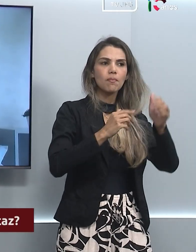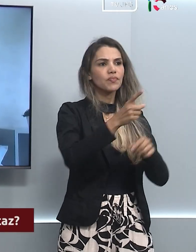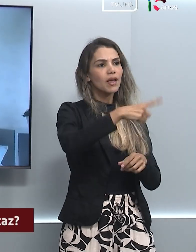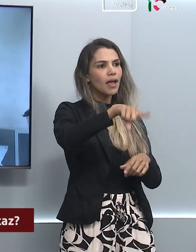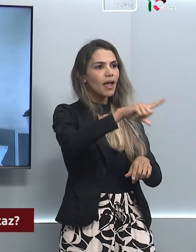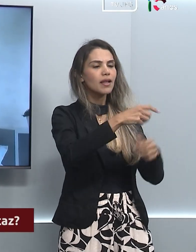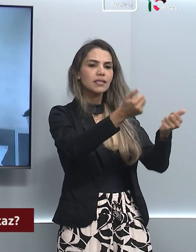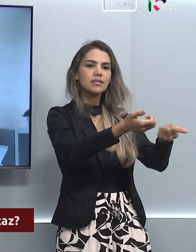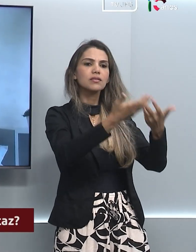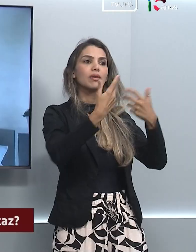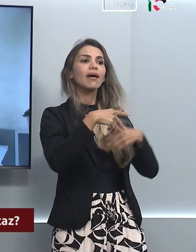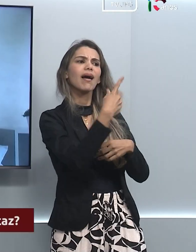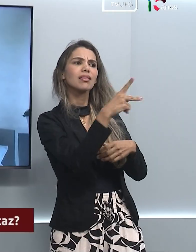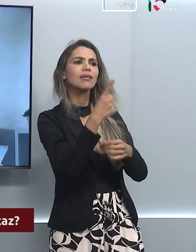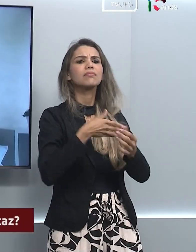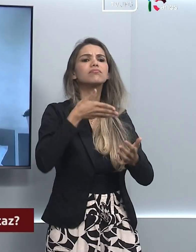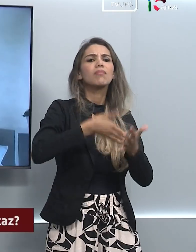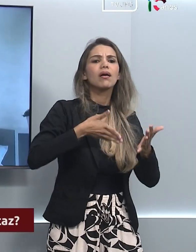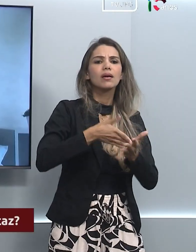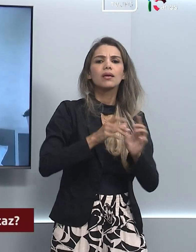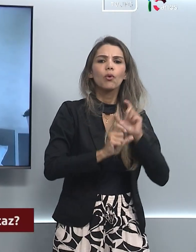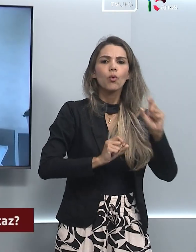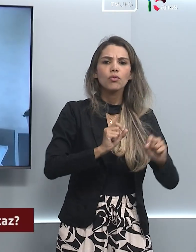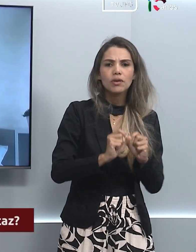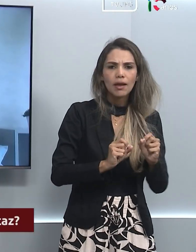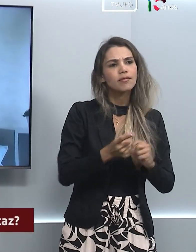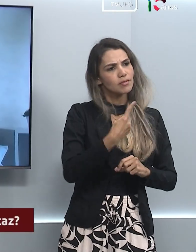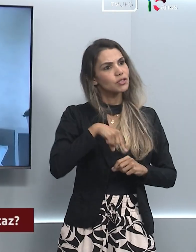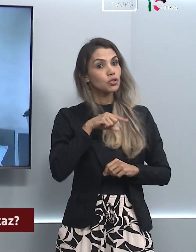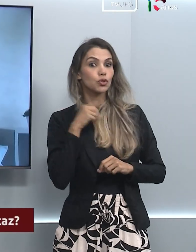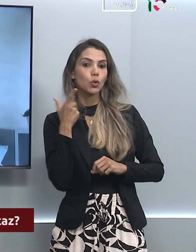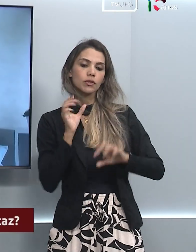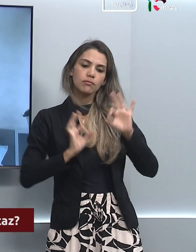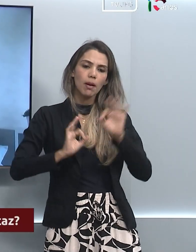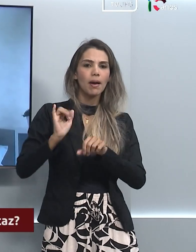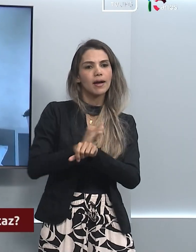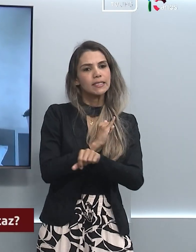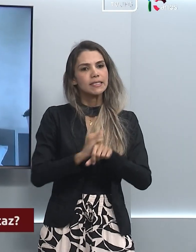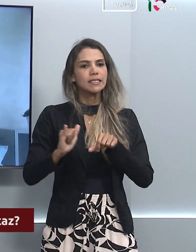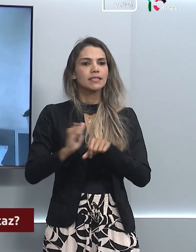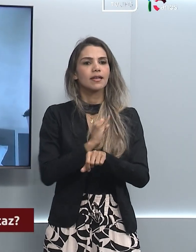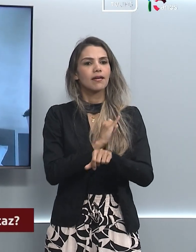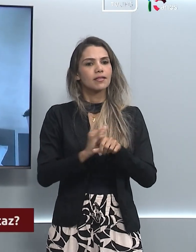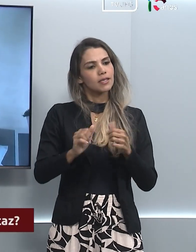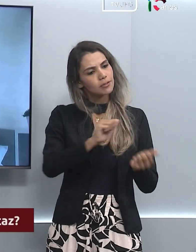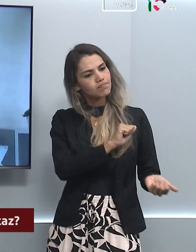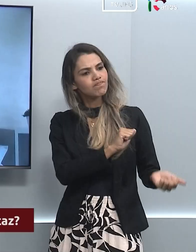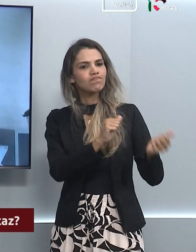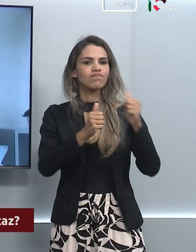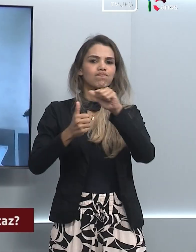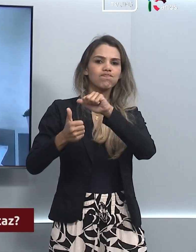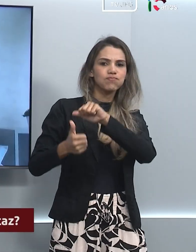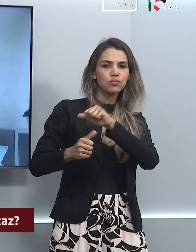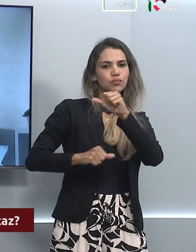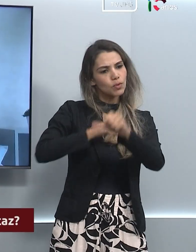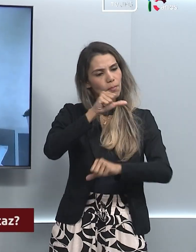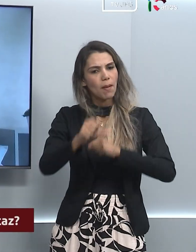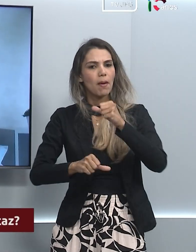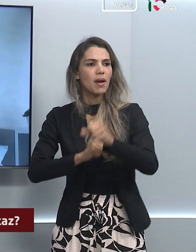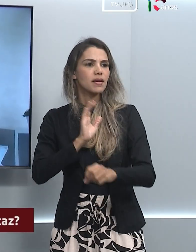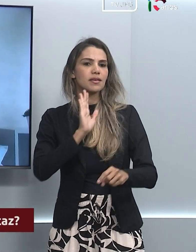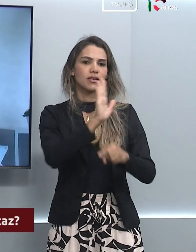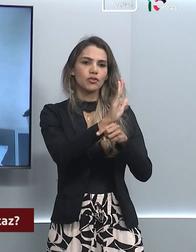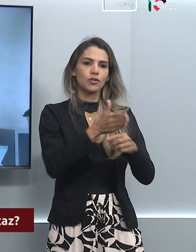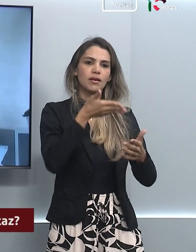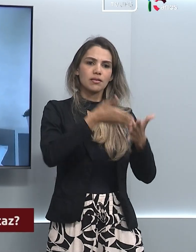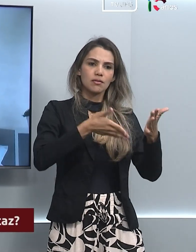as barreiras que eles enfrentam e que a gente possa, então, ter atitudes positivas de transpor essas